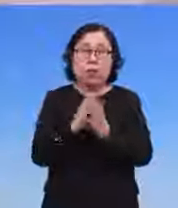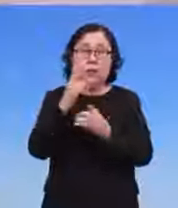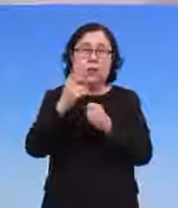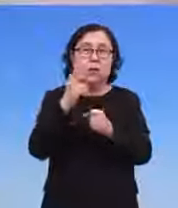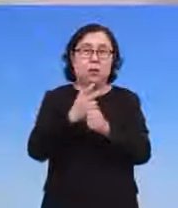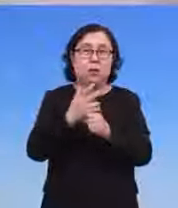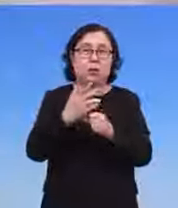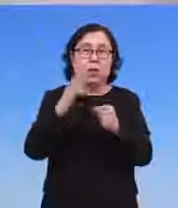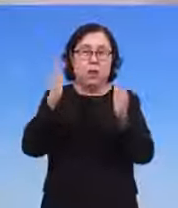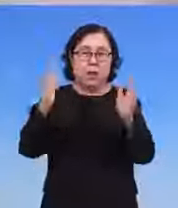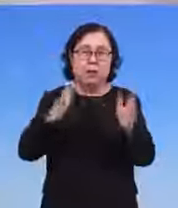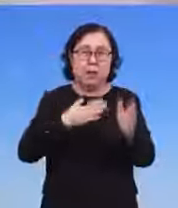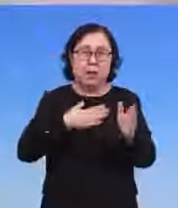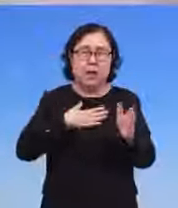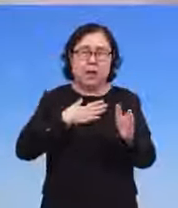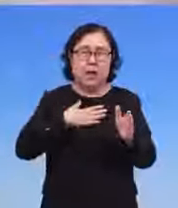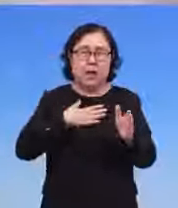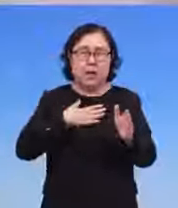보냈습니다.